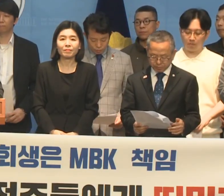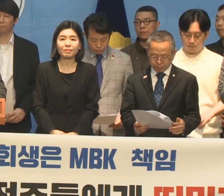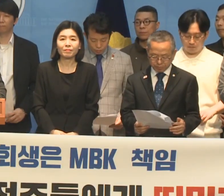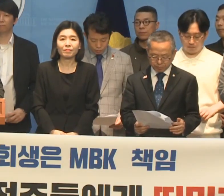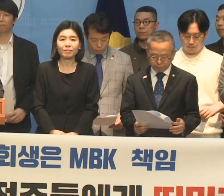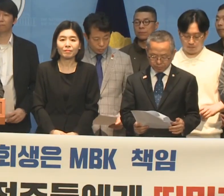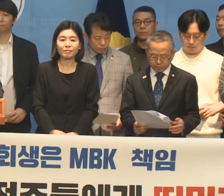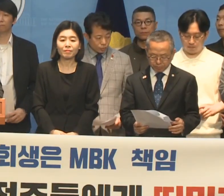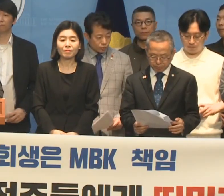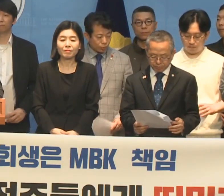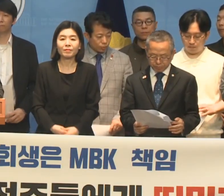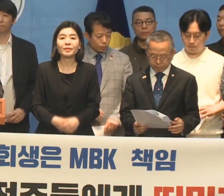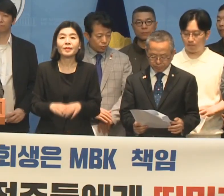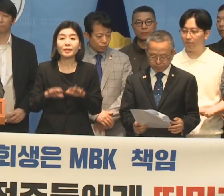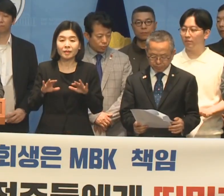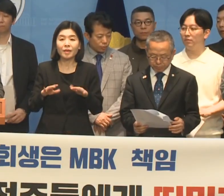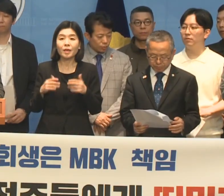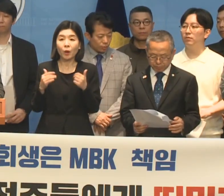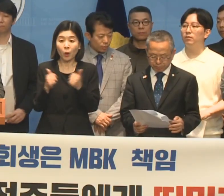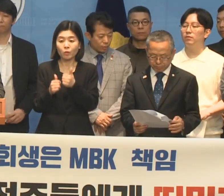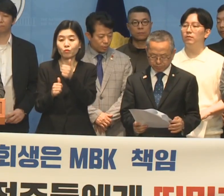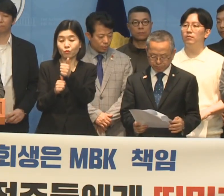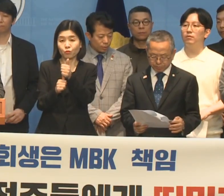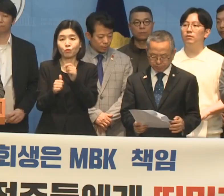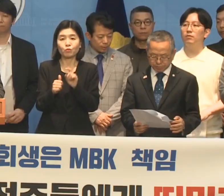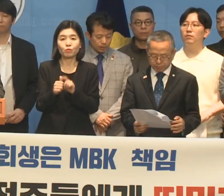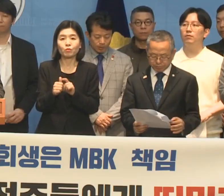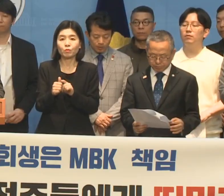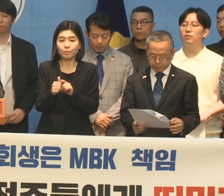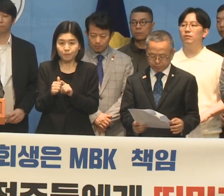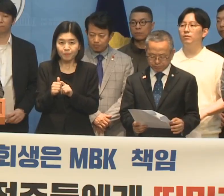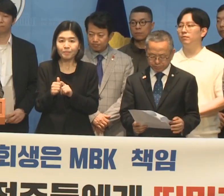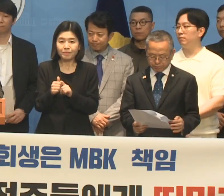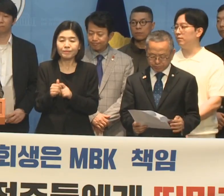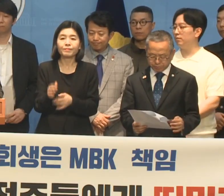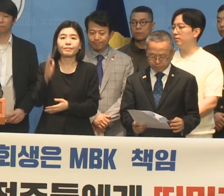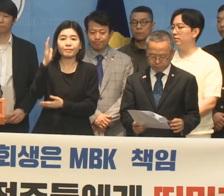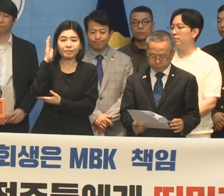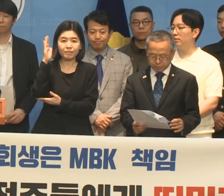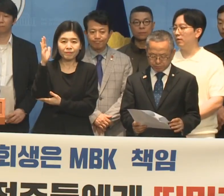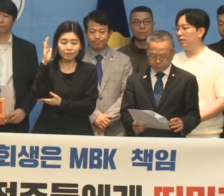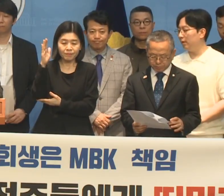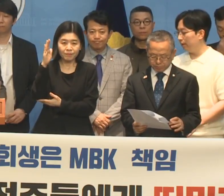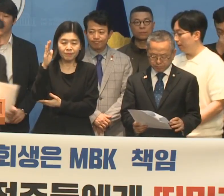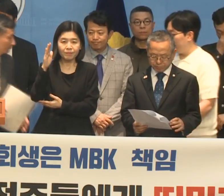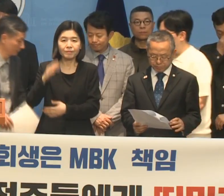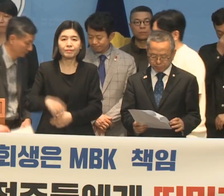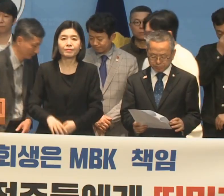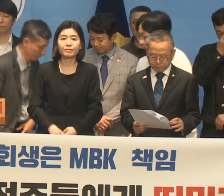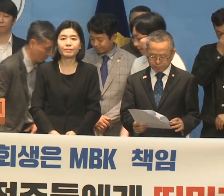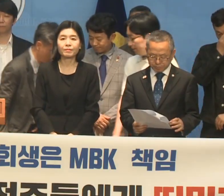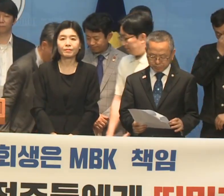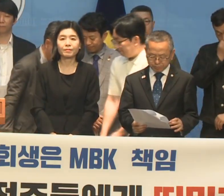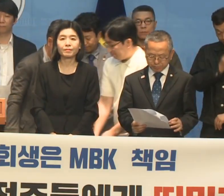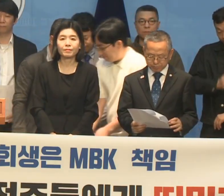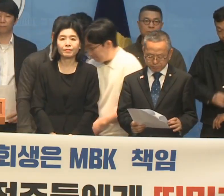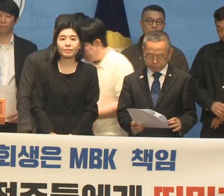다음은 점주협의회 부의장이신 강경모 부의장님의 발언을 듣도록 하겠습니다.